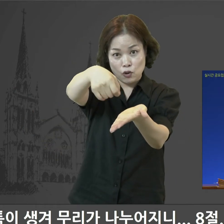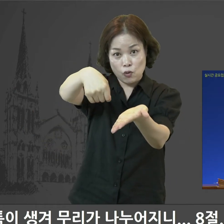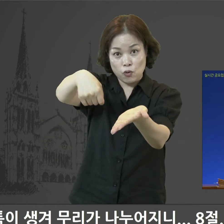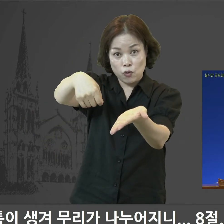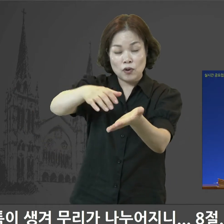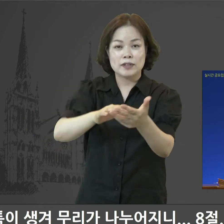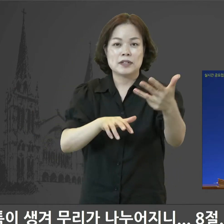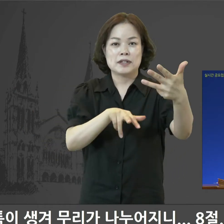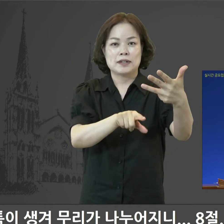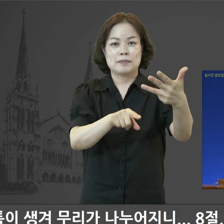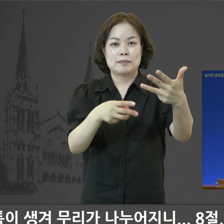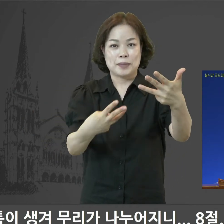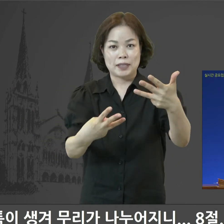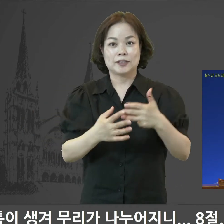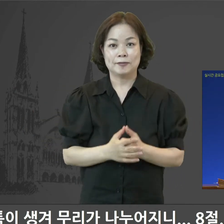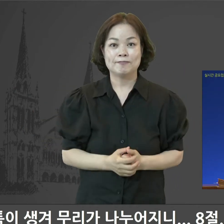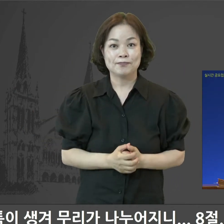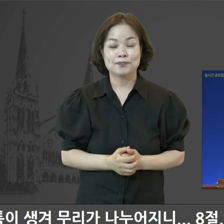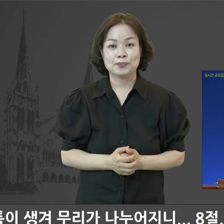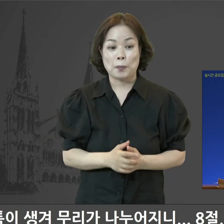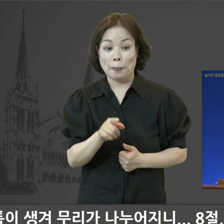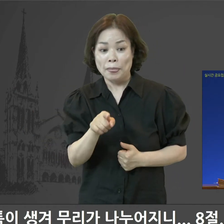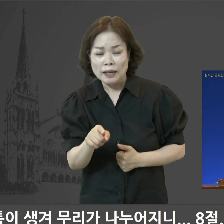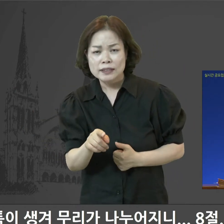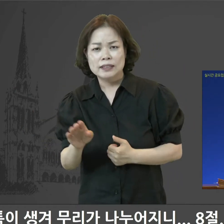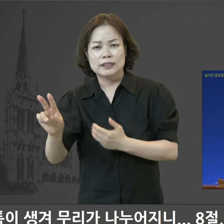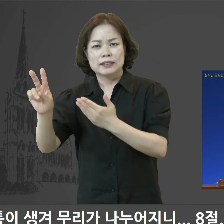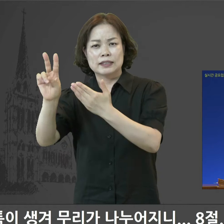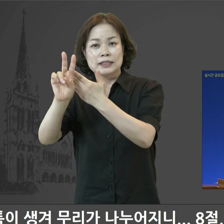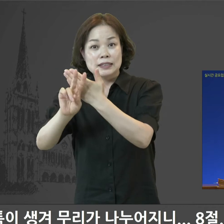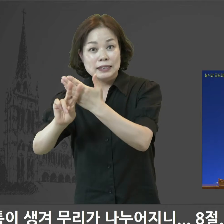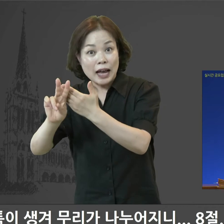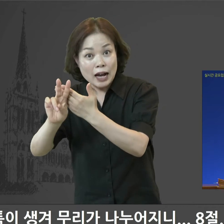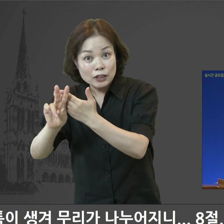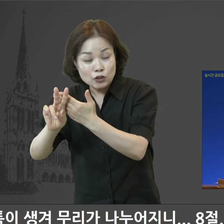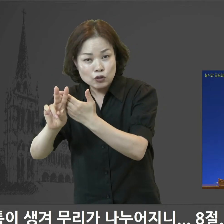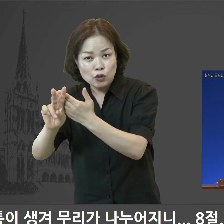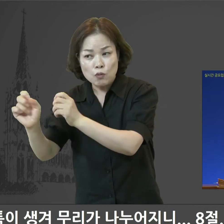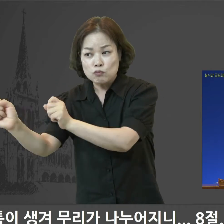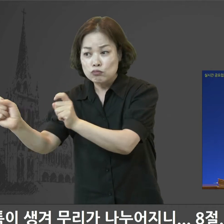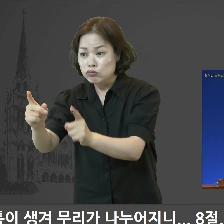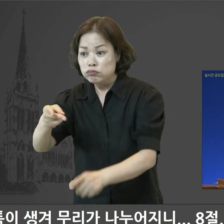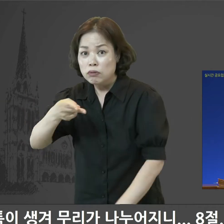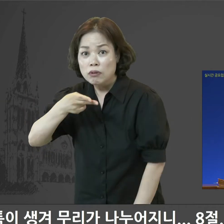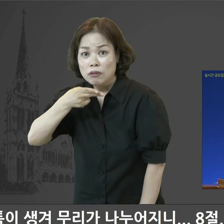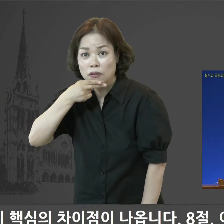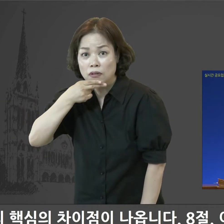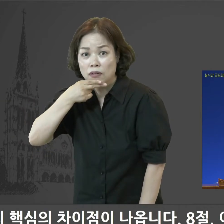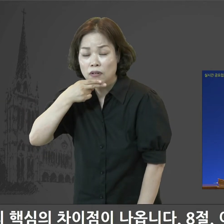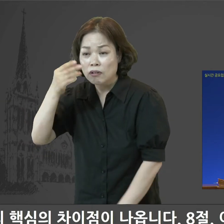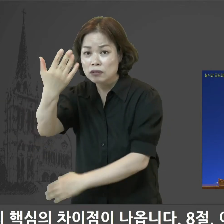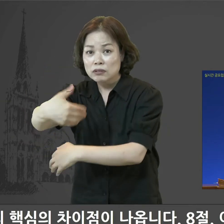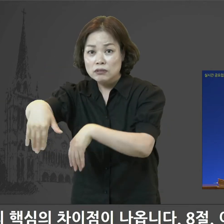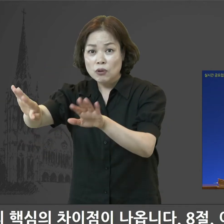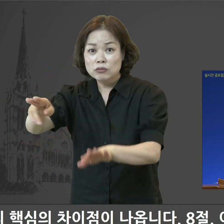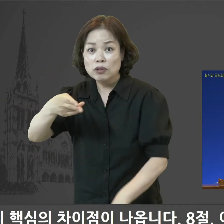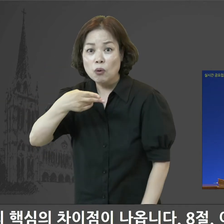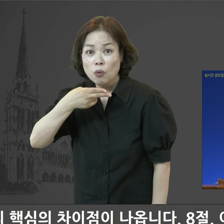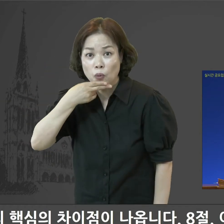있습니다. 자, 8절 읽겠습니다. 이는 사두개인은 부활도 없고 천사도